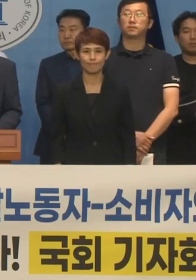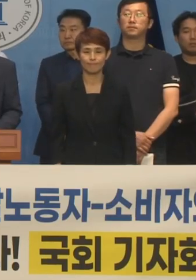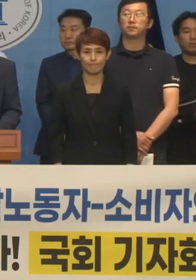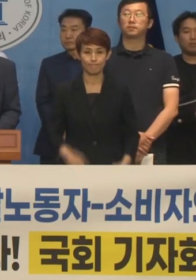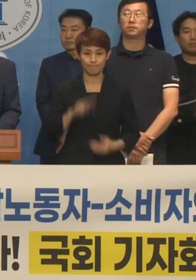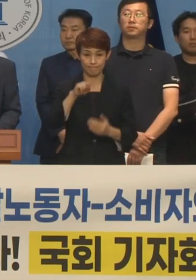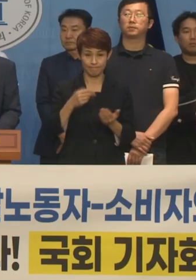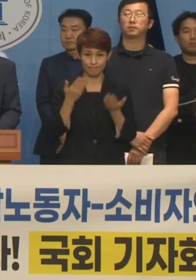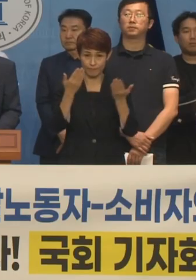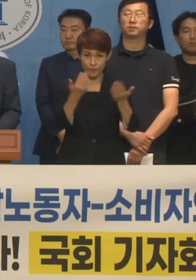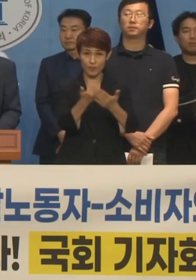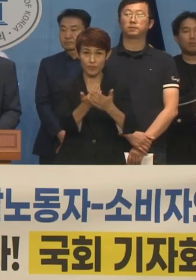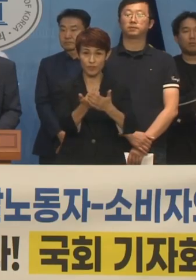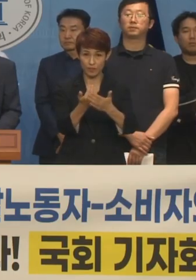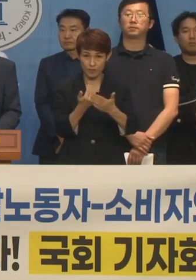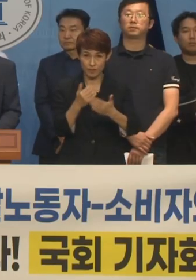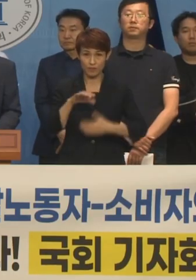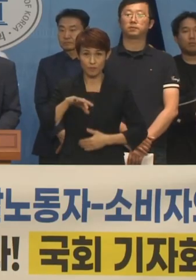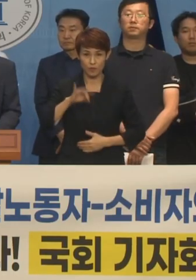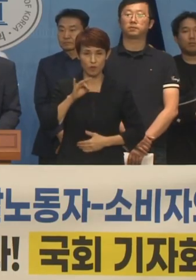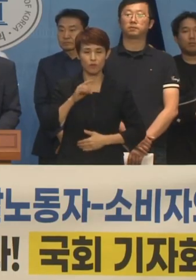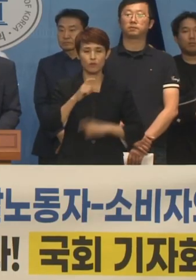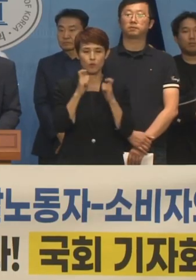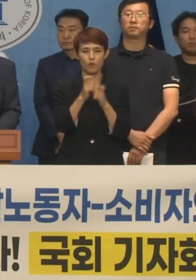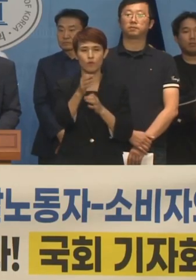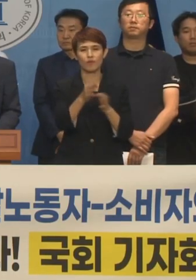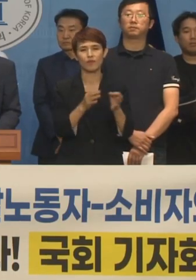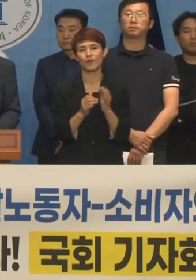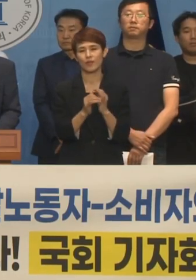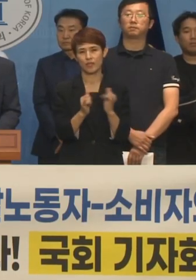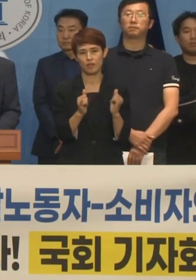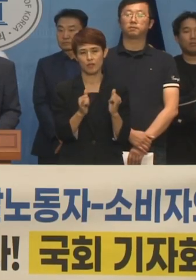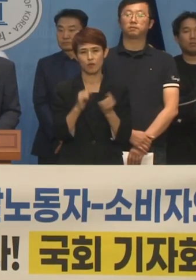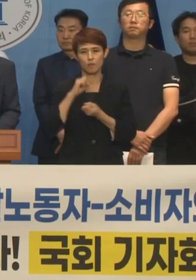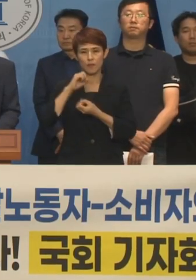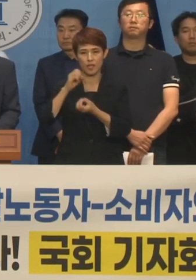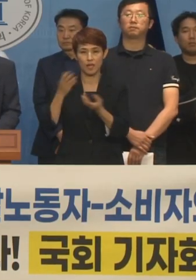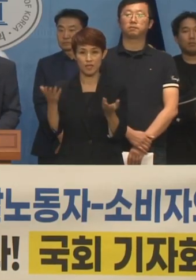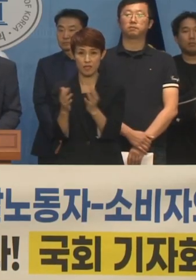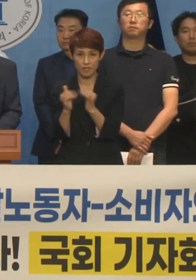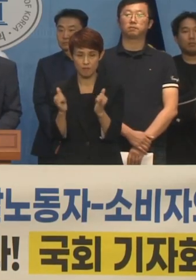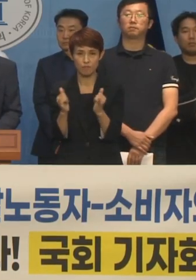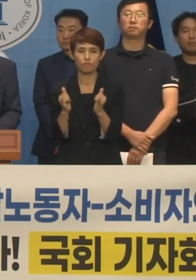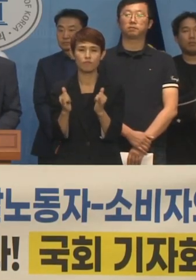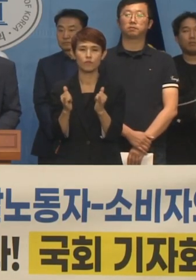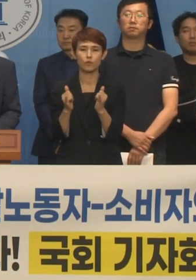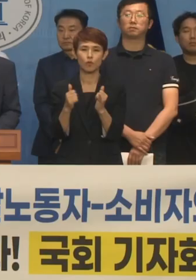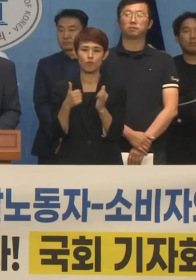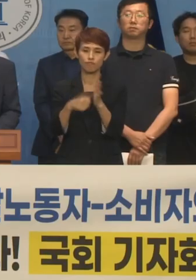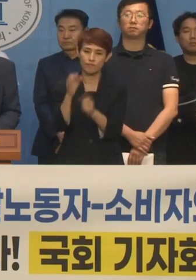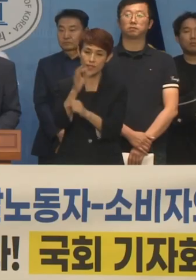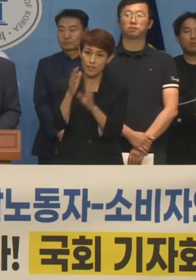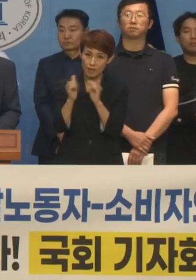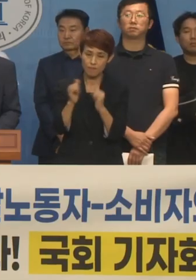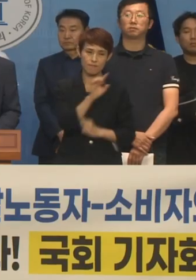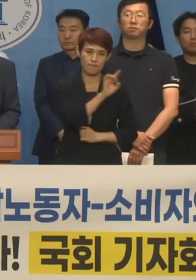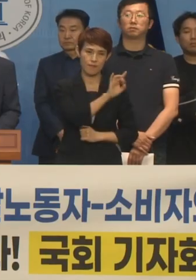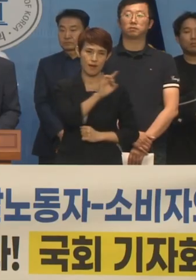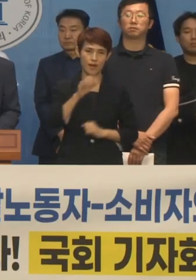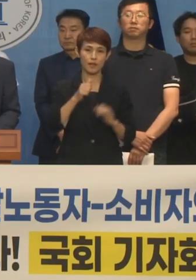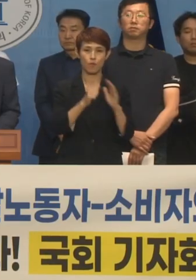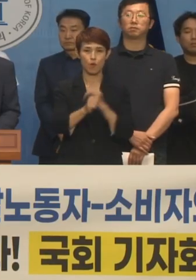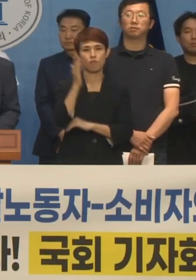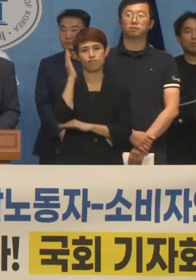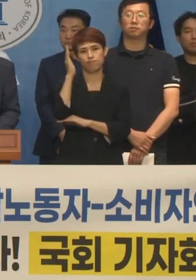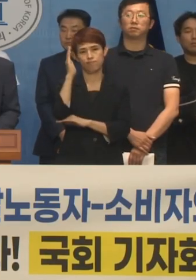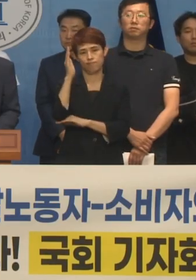기자회견문 낭독에 앞서 먼저 소상공인, 배달 노동자, 소비자 순으로 한 분 한 분씩 대표로